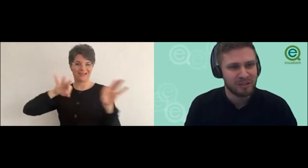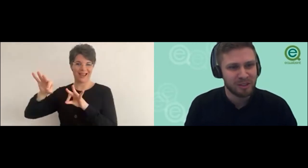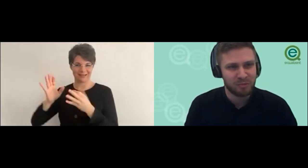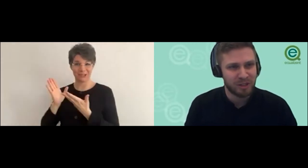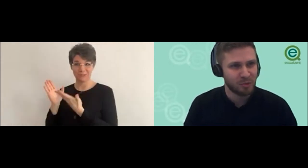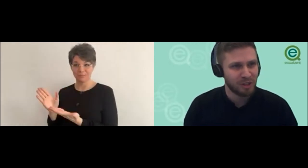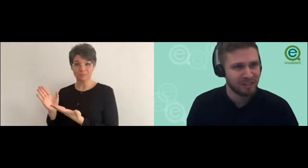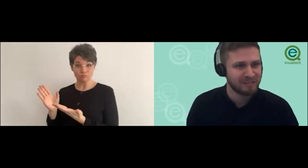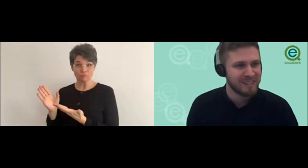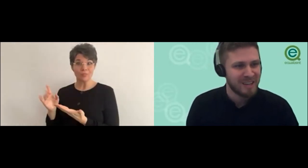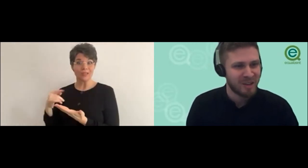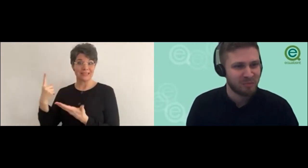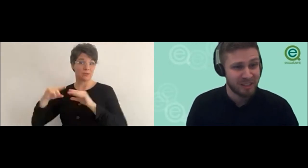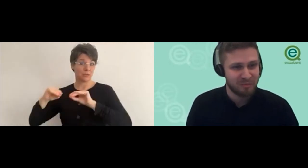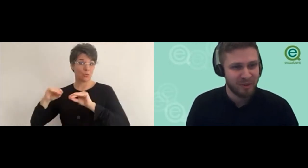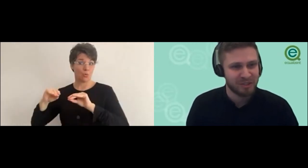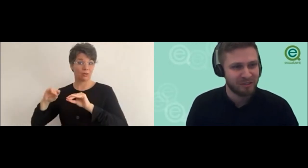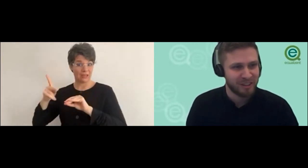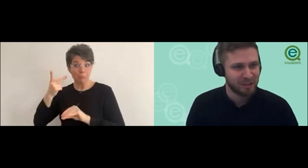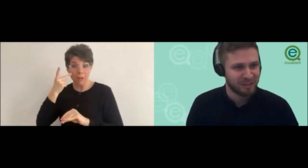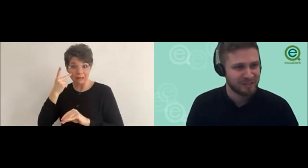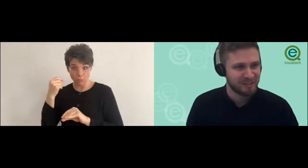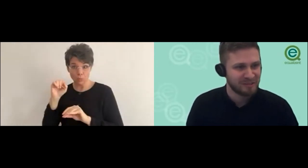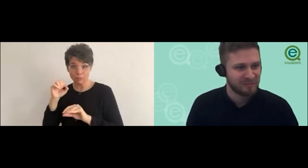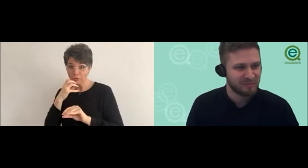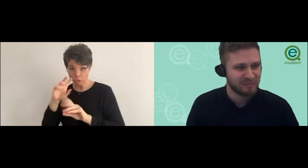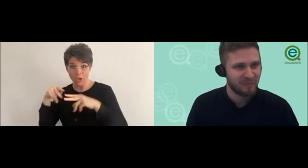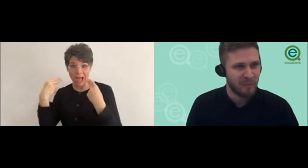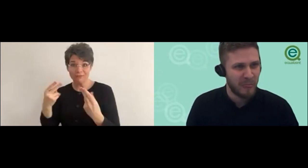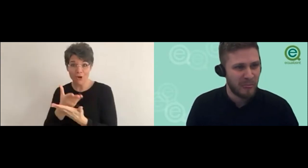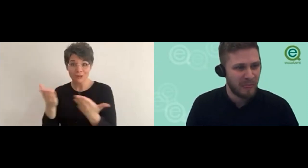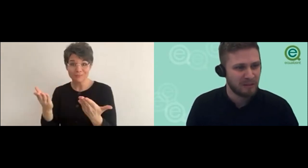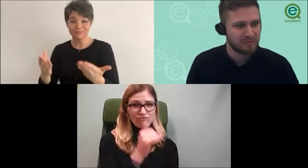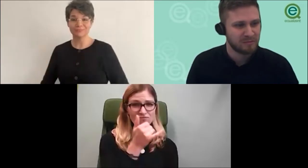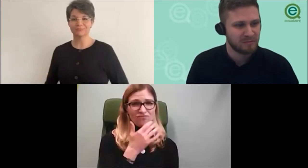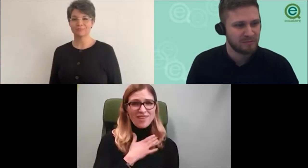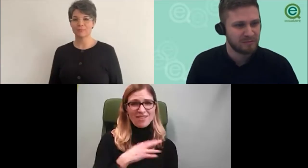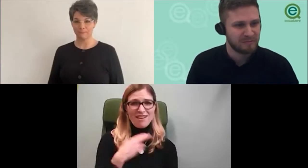und Pädagogin. Patti, magst du darauf antworten?